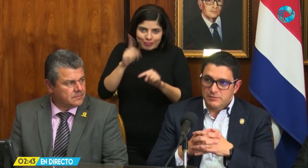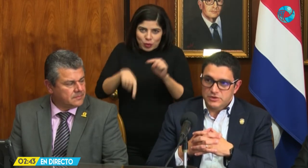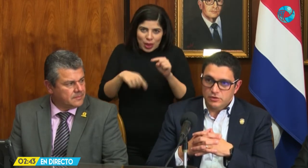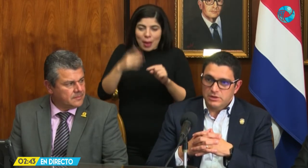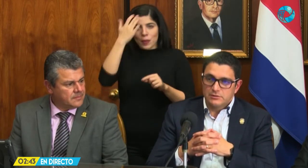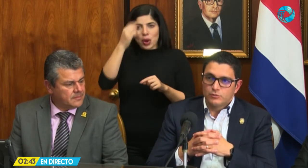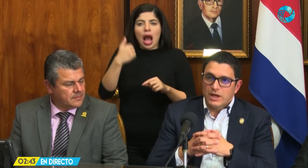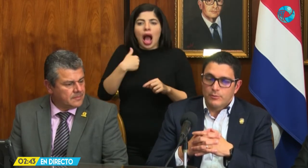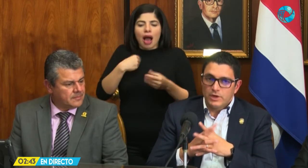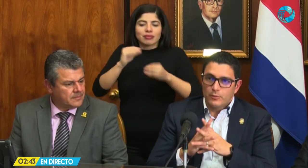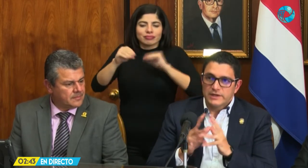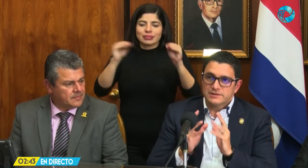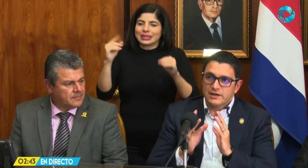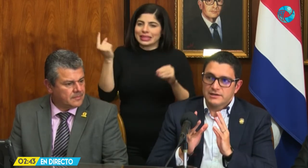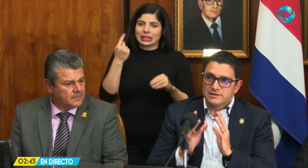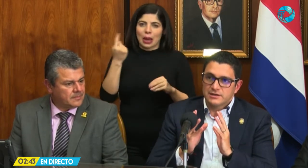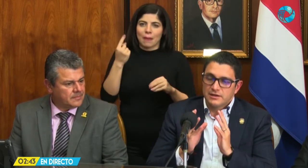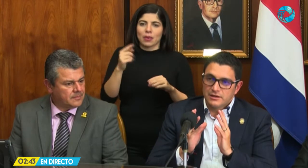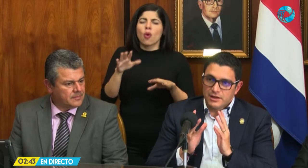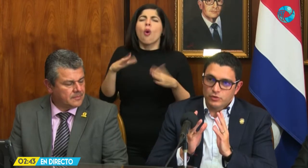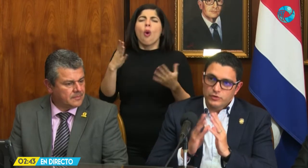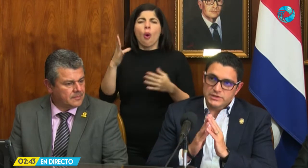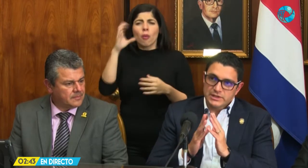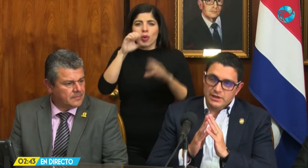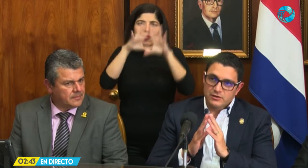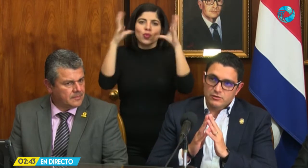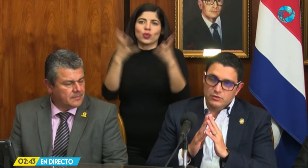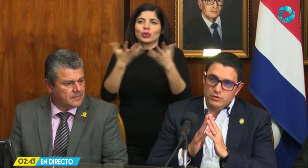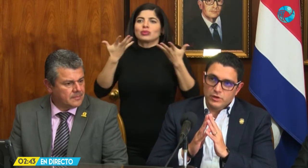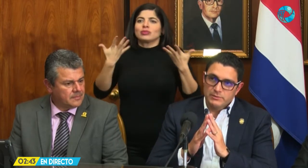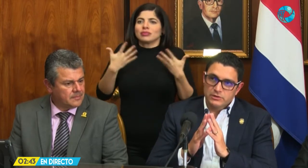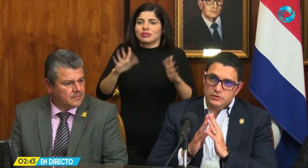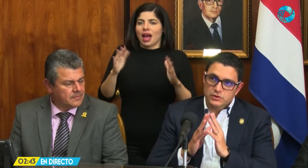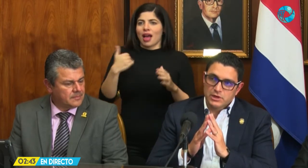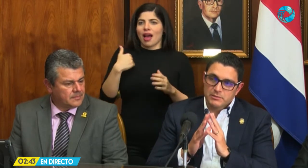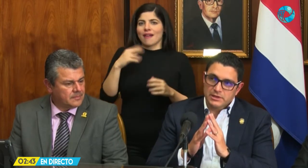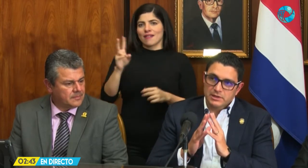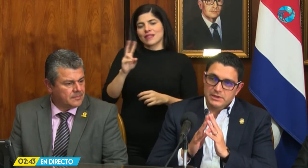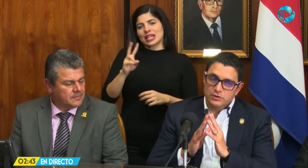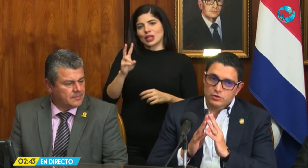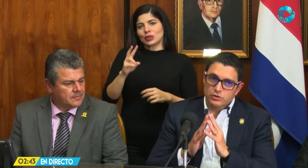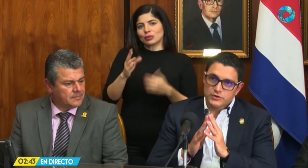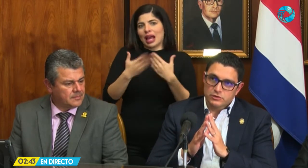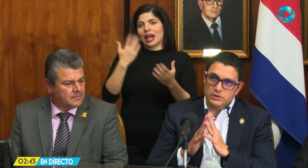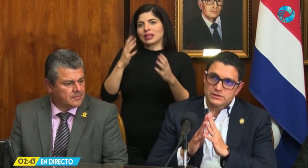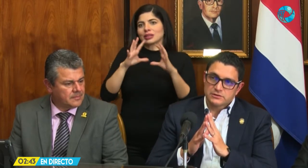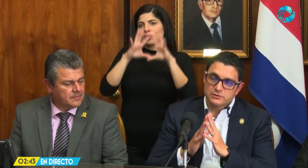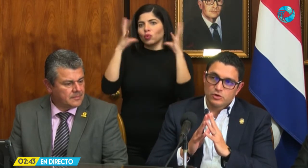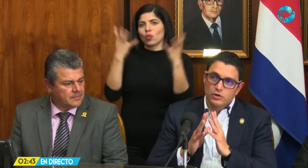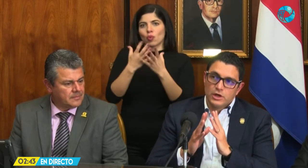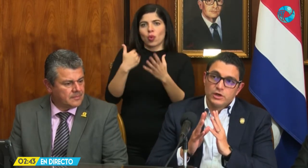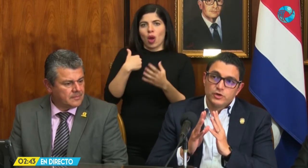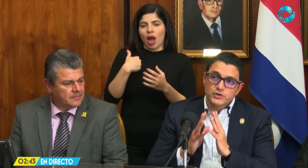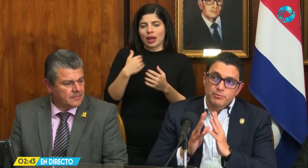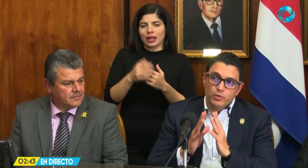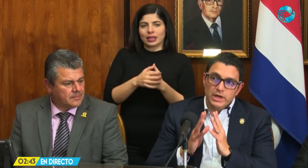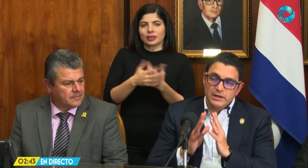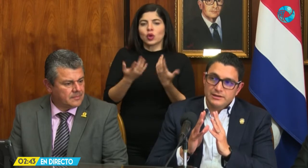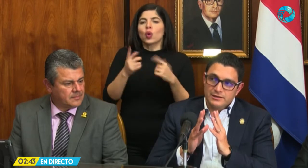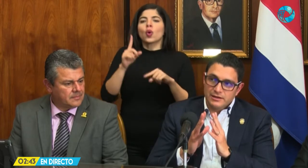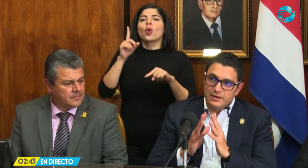haber transmisión, y la muestra es que el mundo está ya con el virus prácticamente en todos los sectores. No